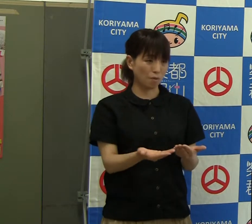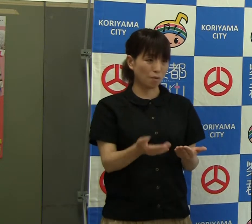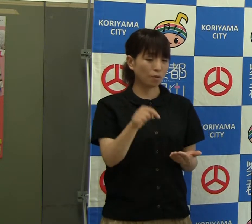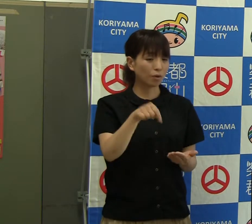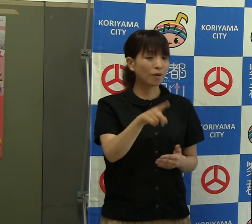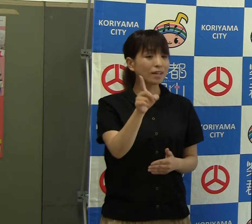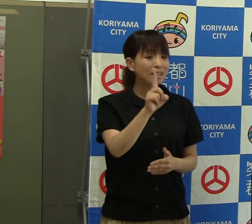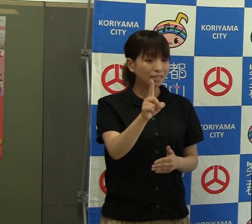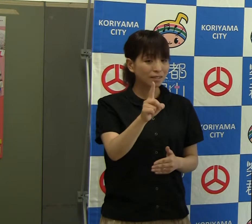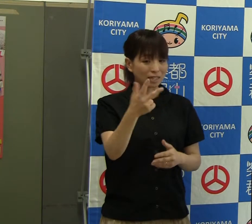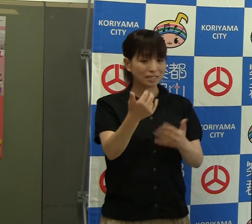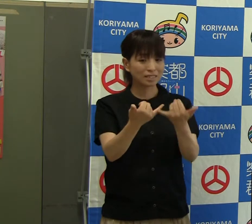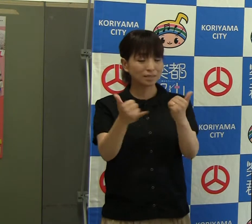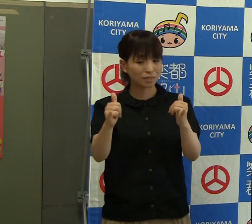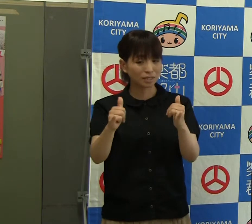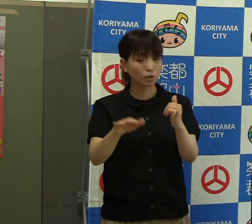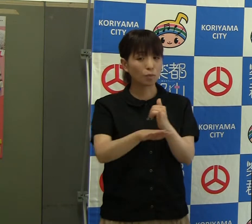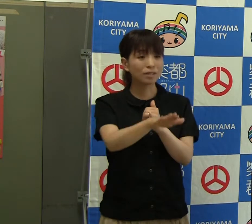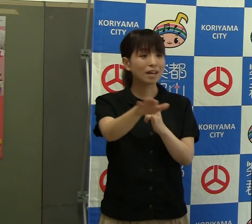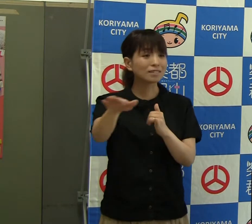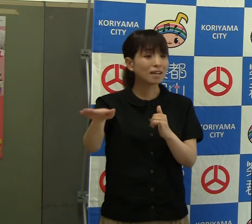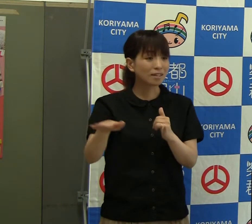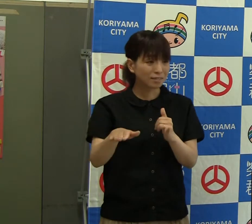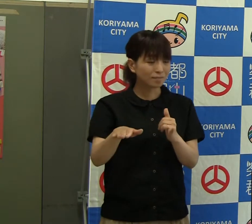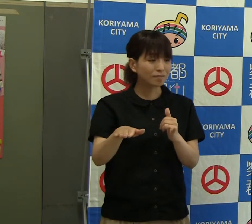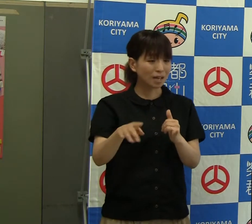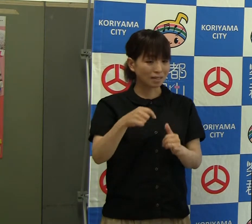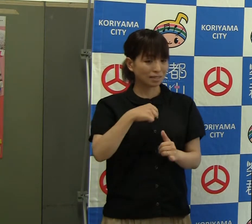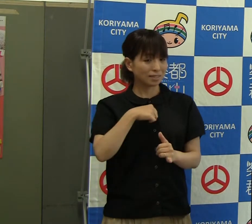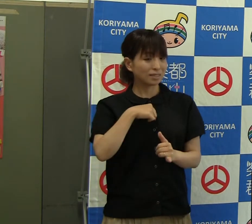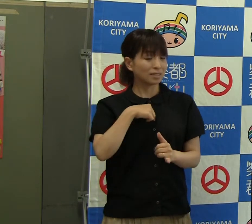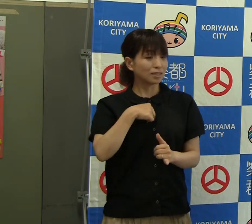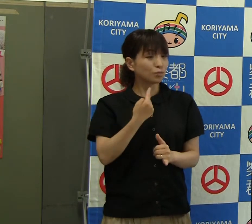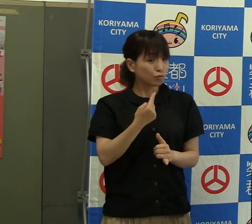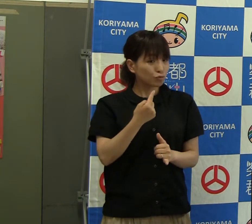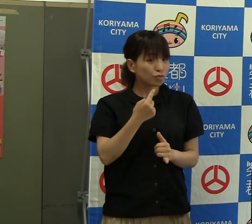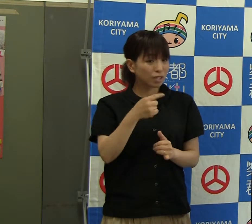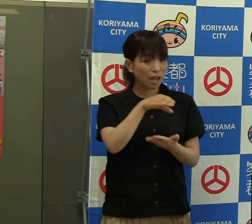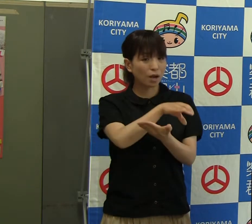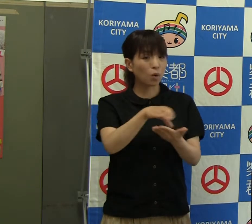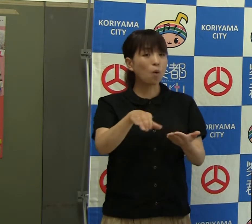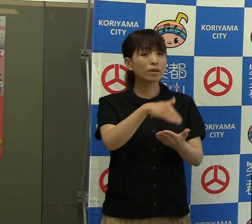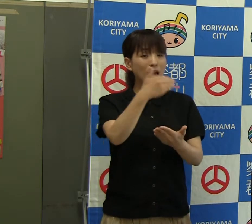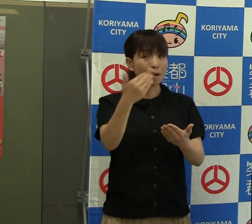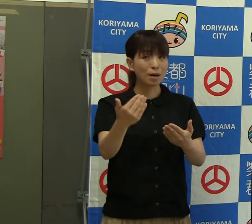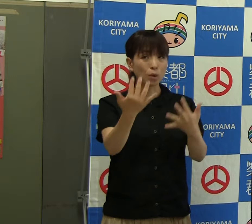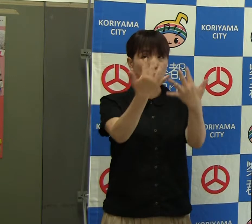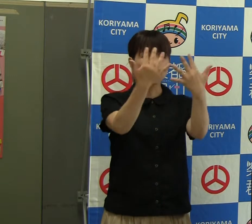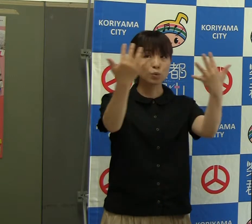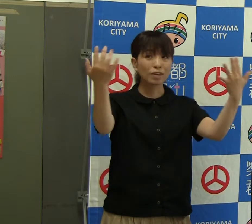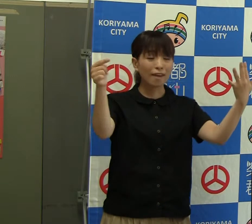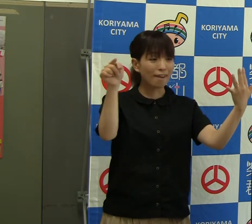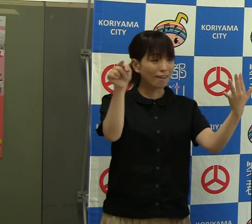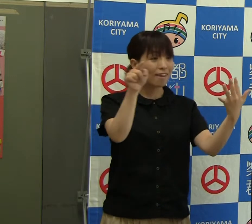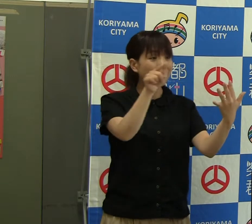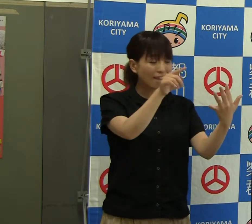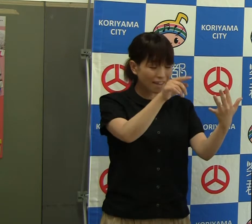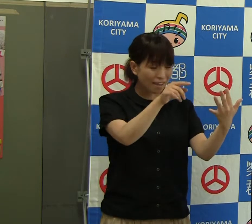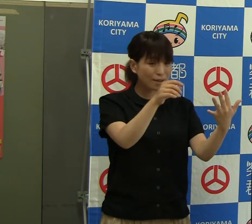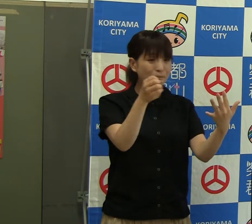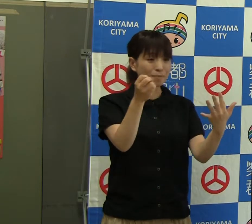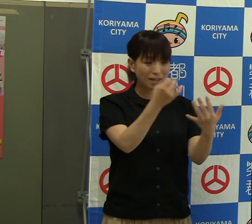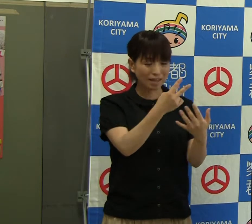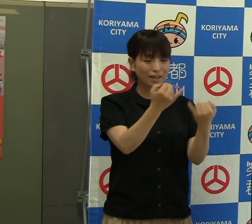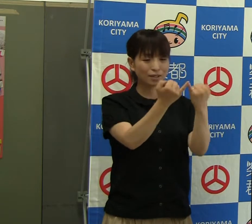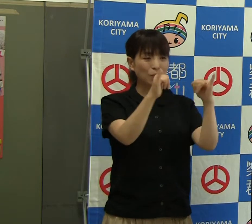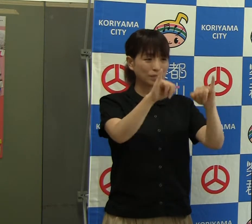さんが、自ら郡山の風景あるいは いろんな行事